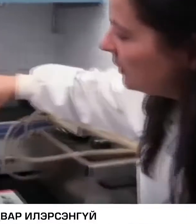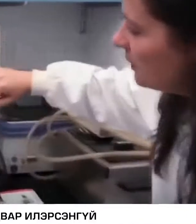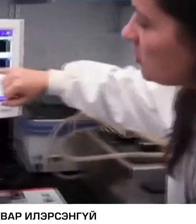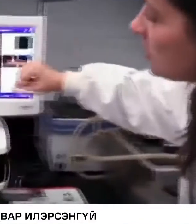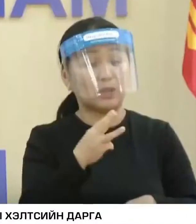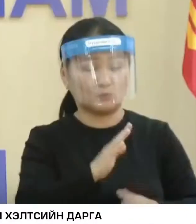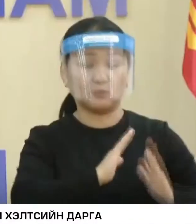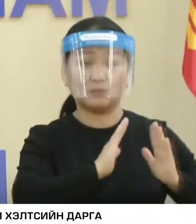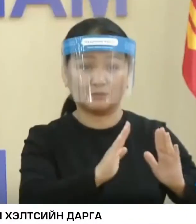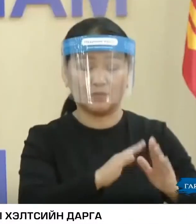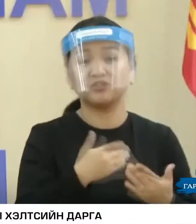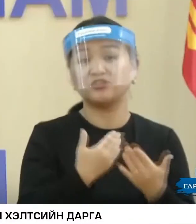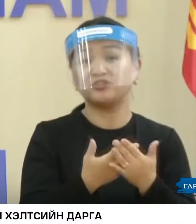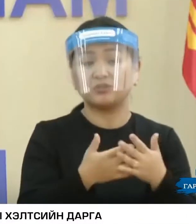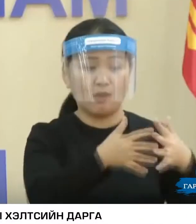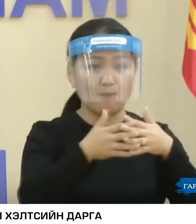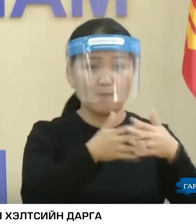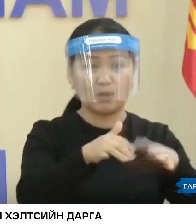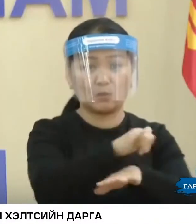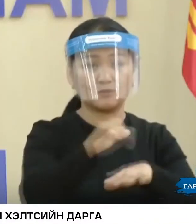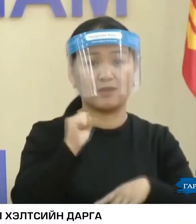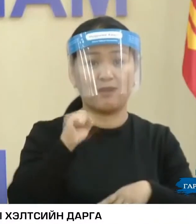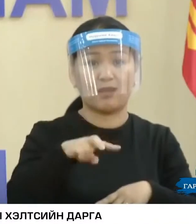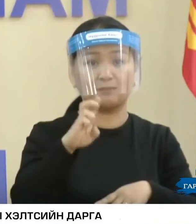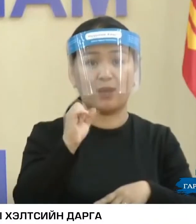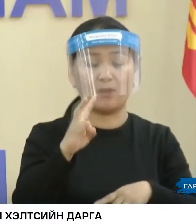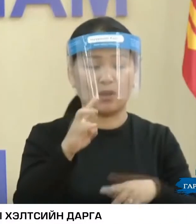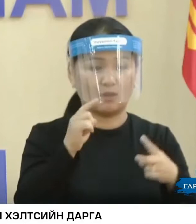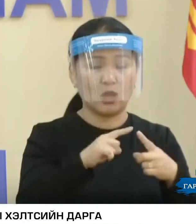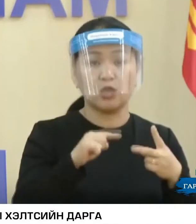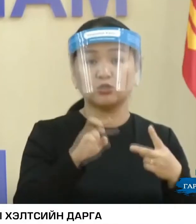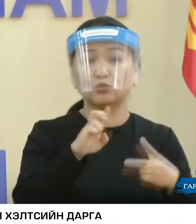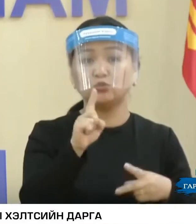байна. Тухайлх юм бол Америкийн нэгдсэн улсын Алабама,